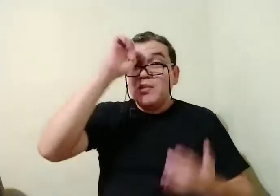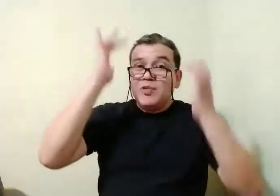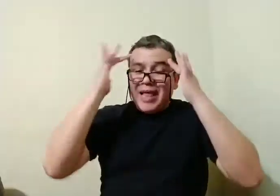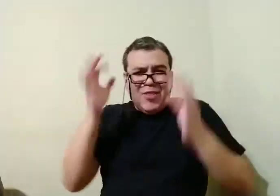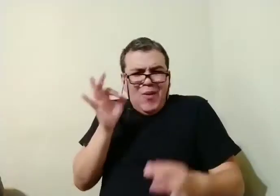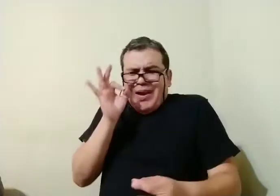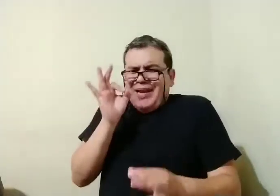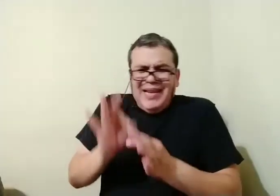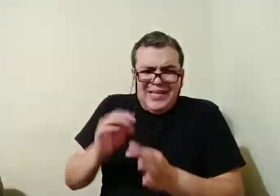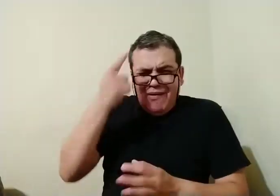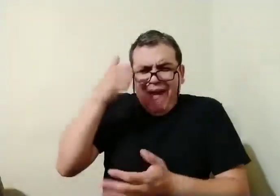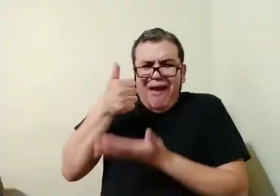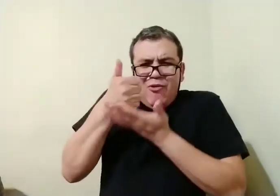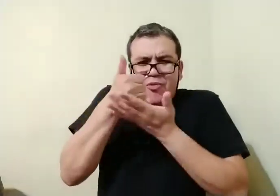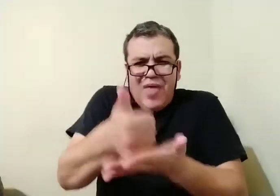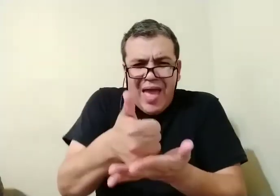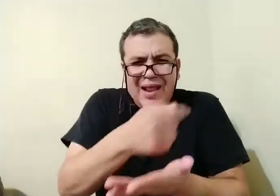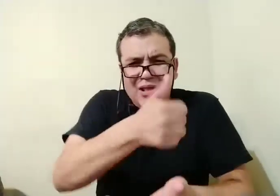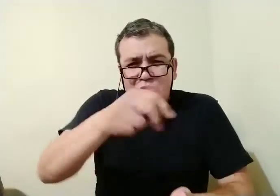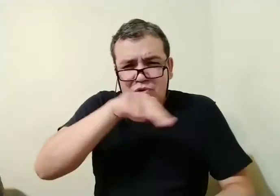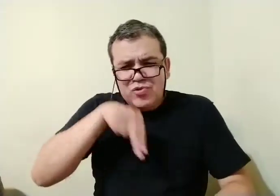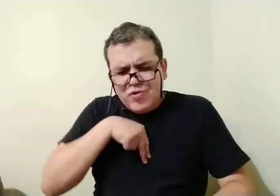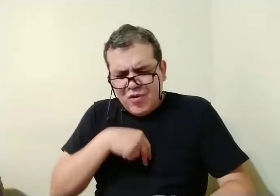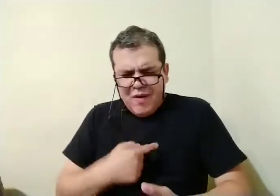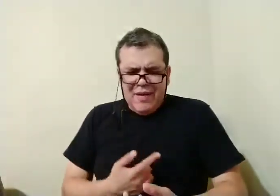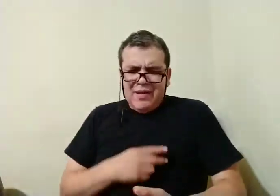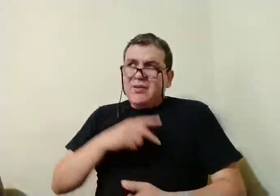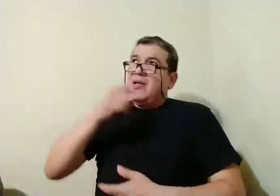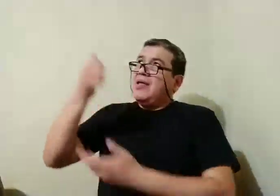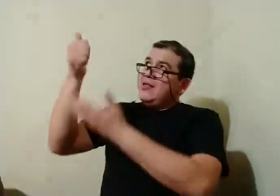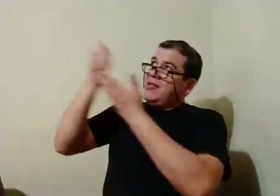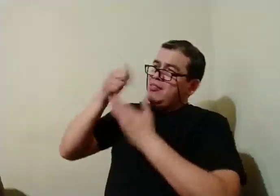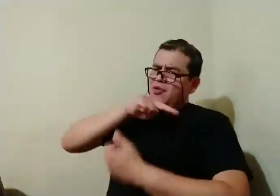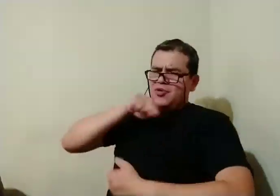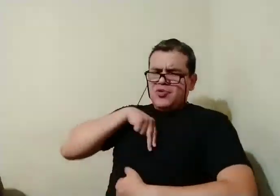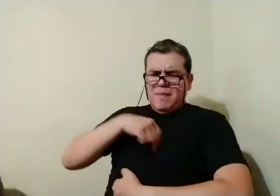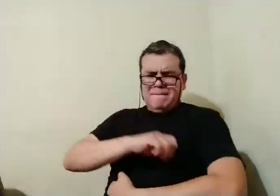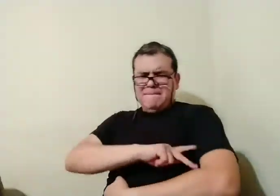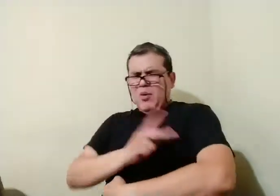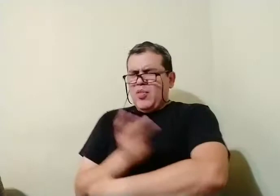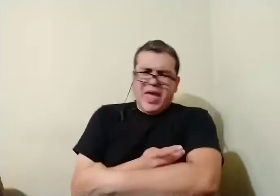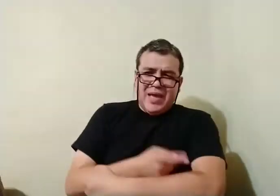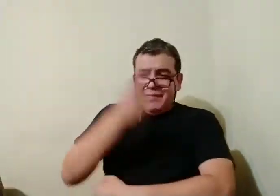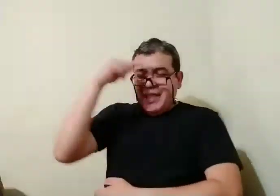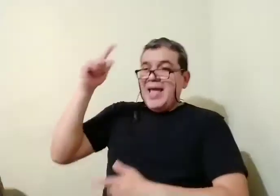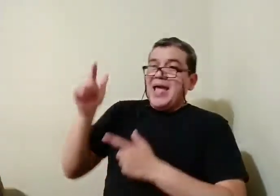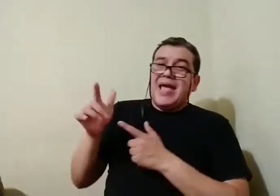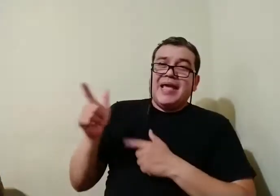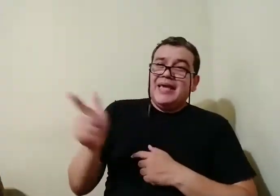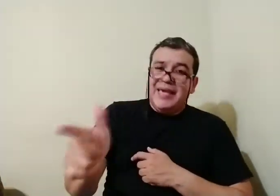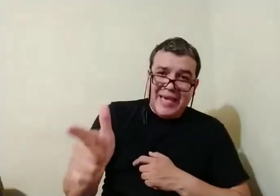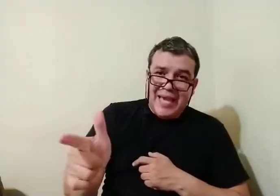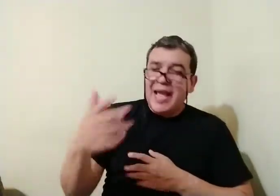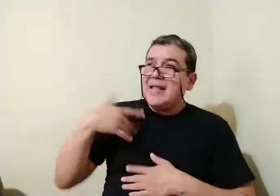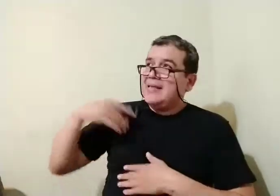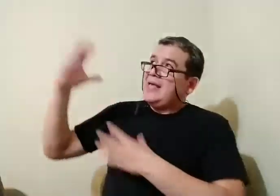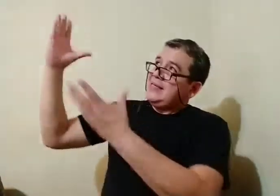fortalecernos, enseñarnos, guiarnos, unificarnos y enviarnos a cumplir la misión